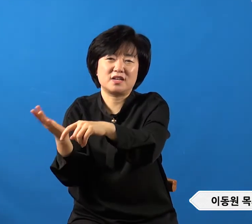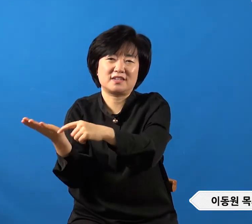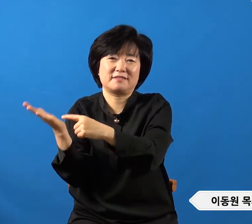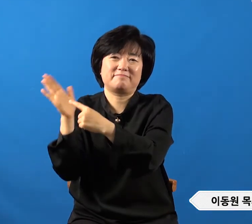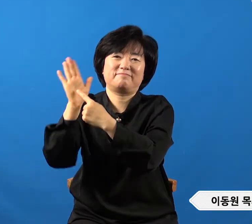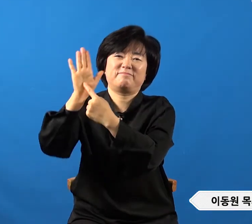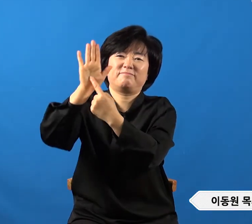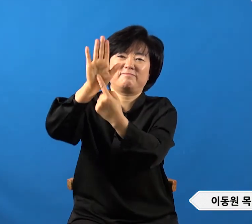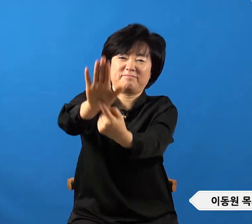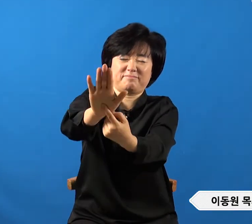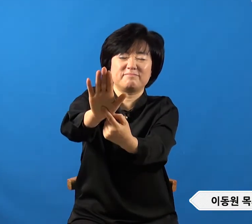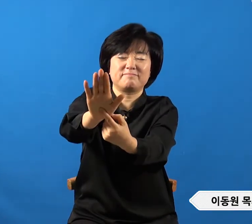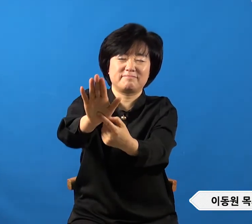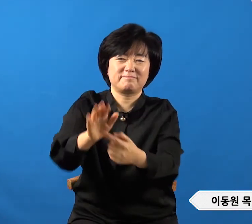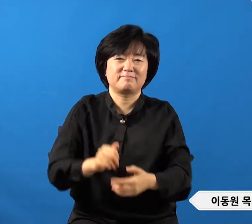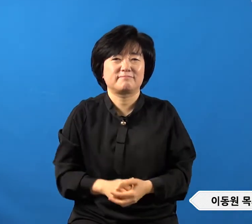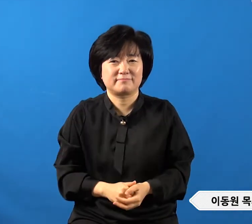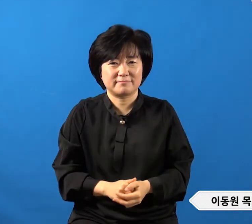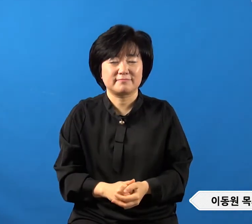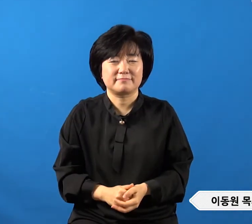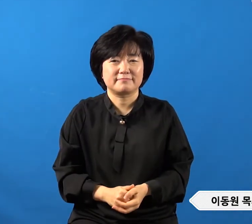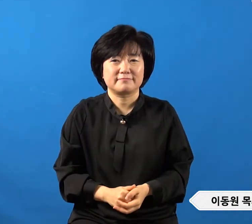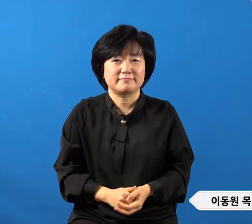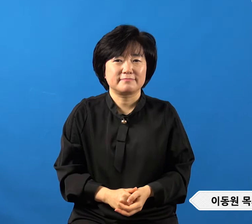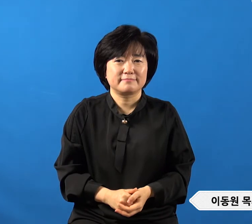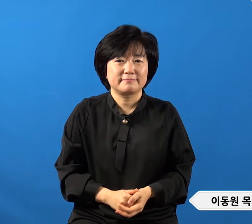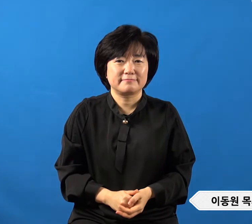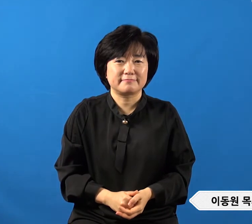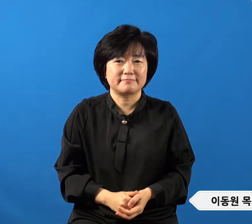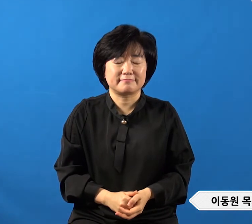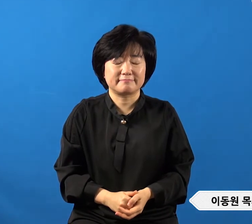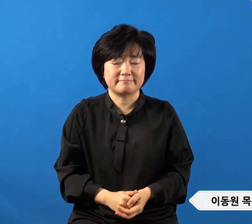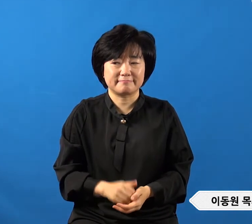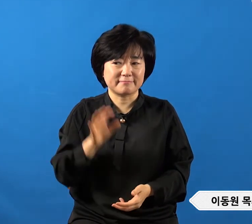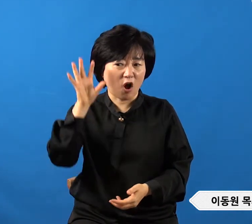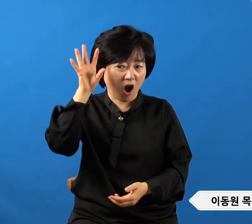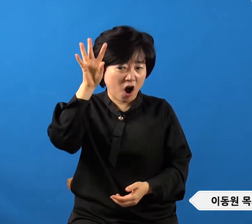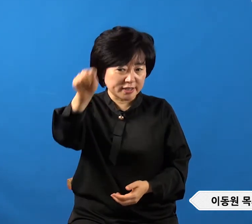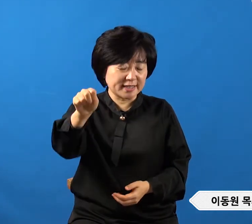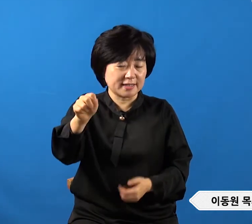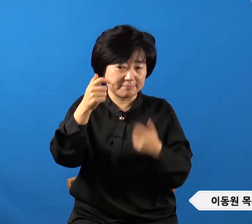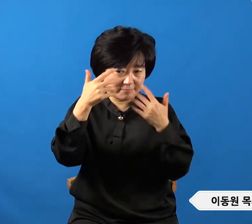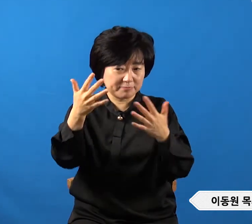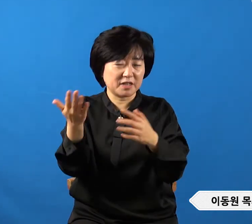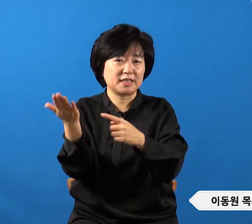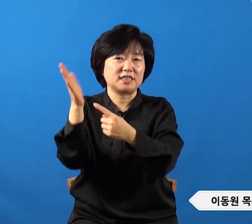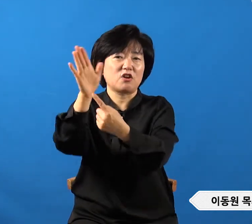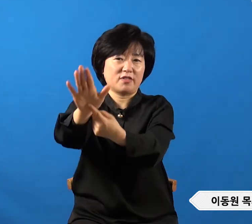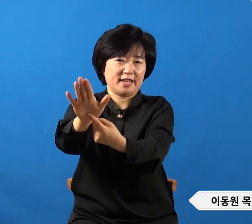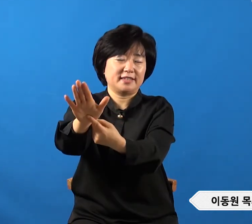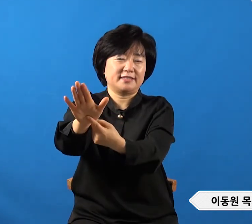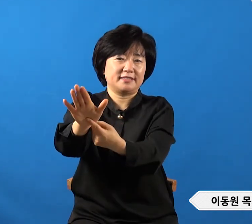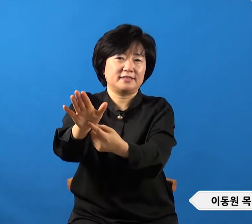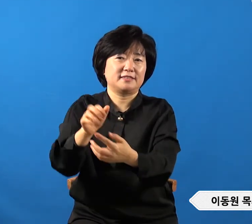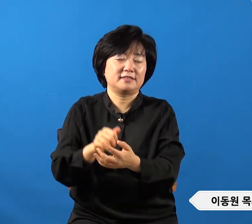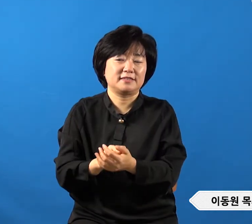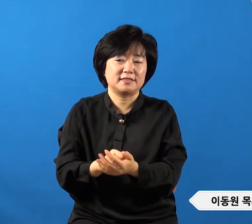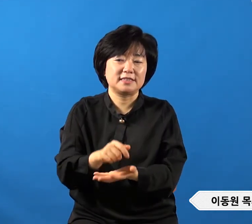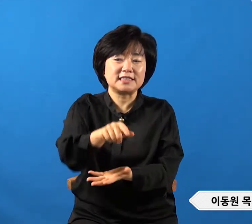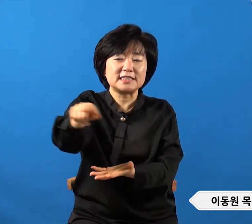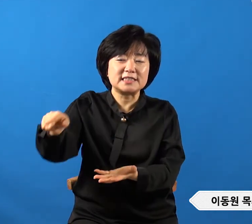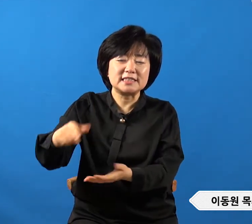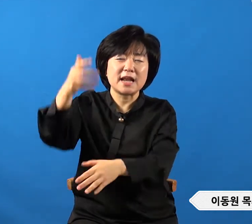속한 자로서의 마각을 드러내기 시작합니다. 반드시 어느 날 그것을 드러내요.